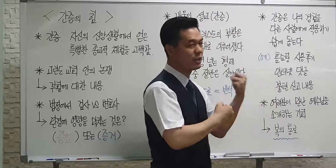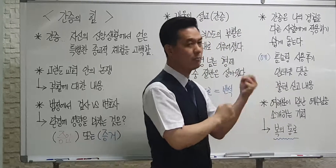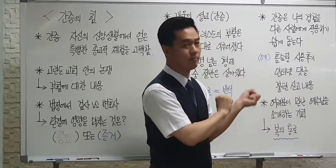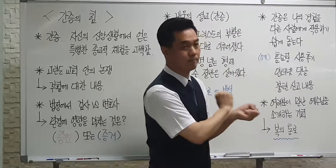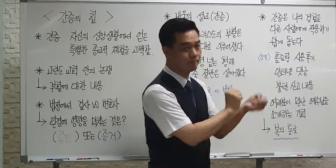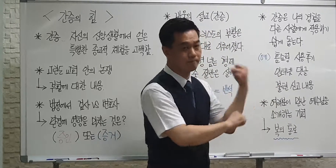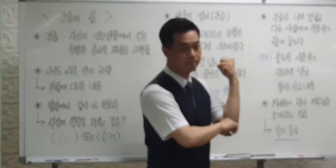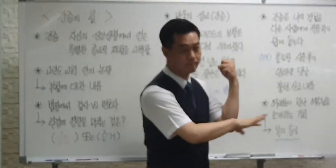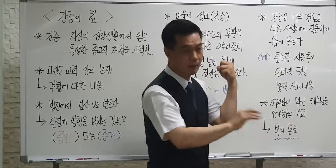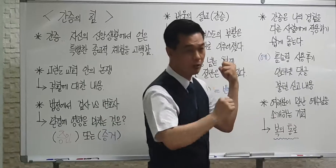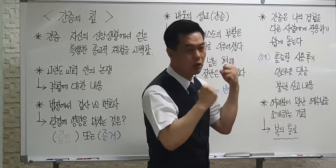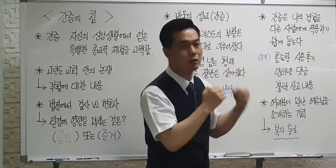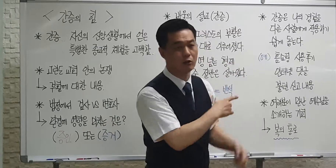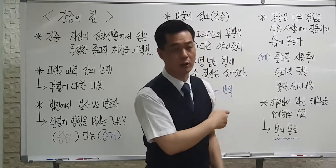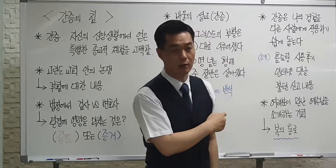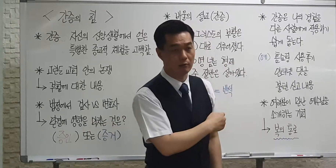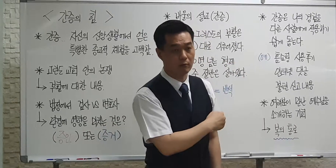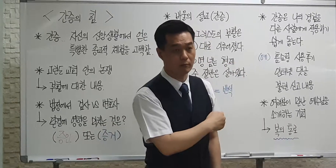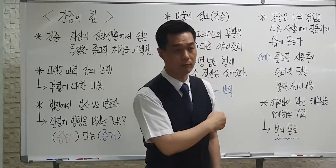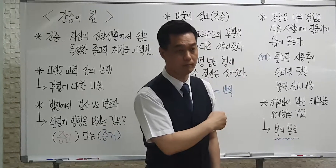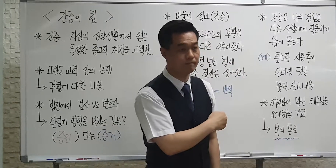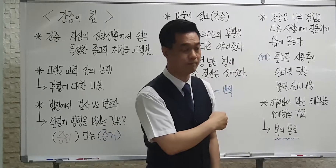힘, 영향력.